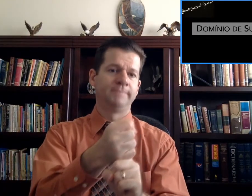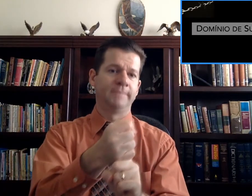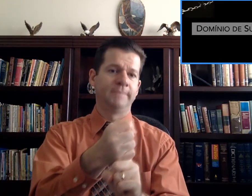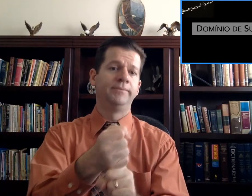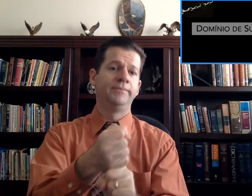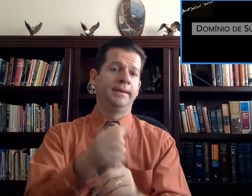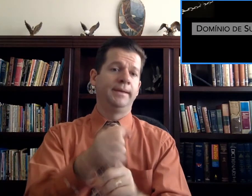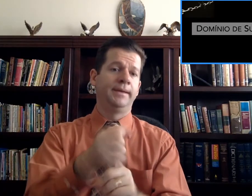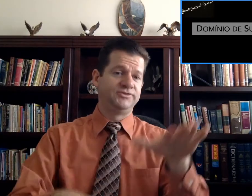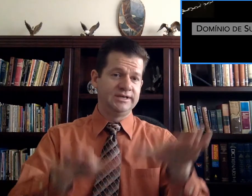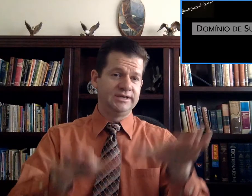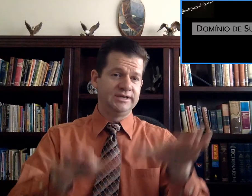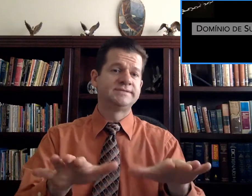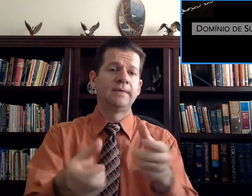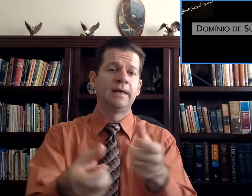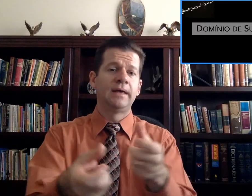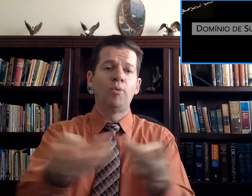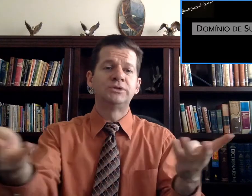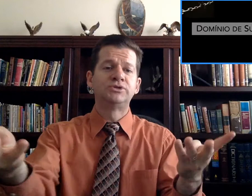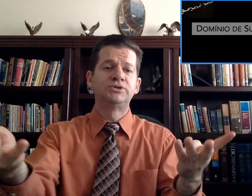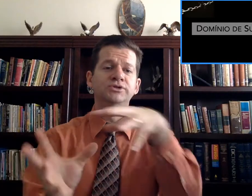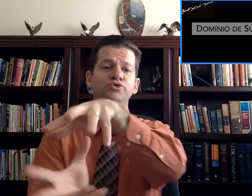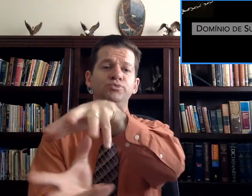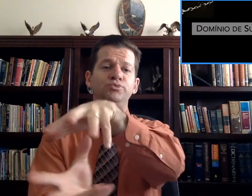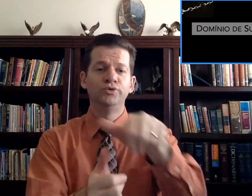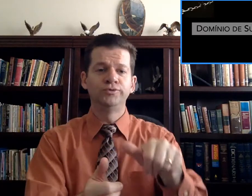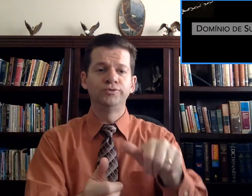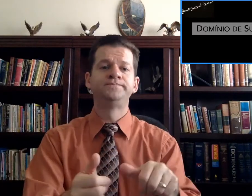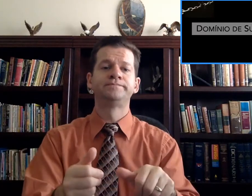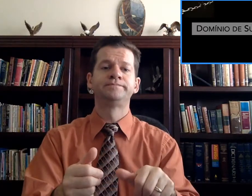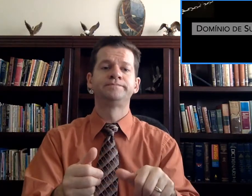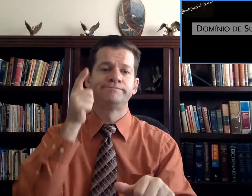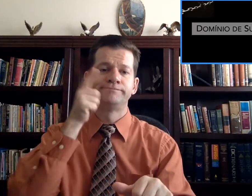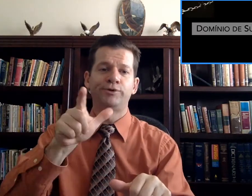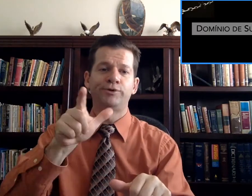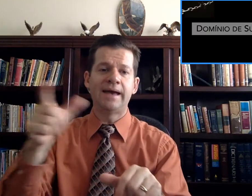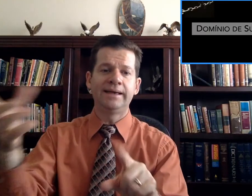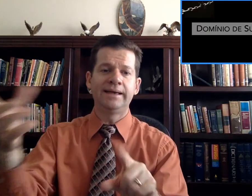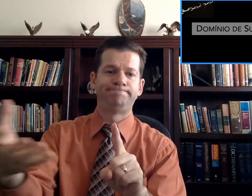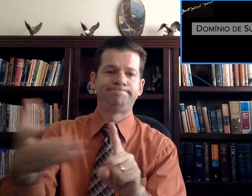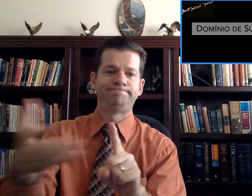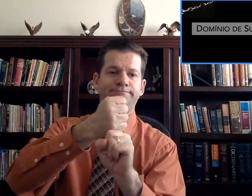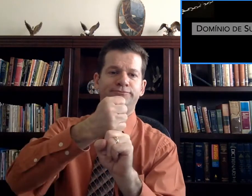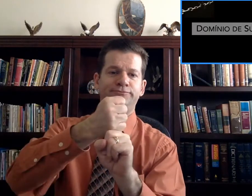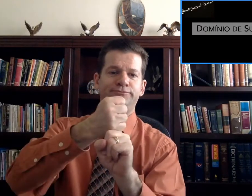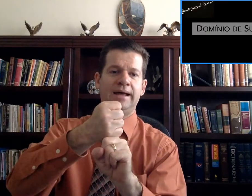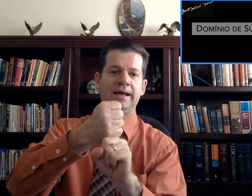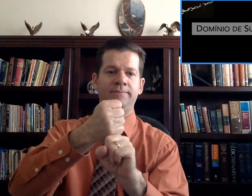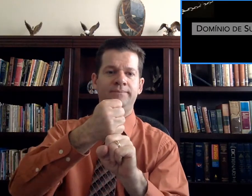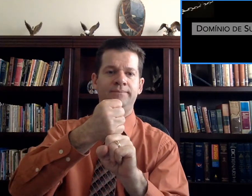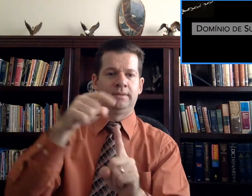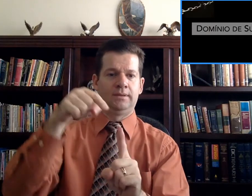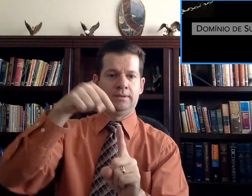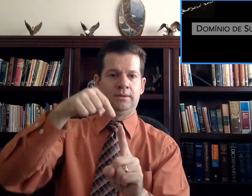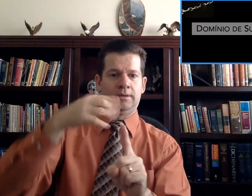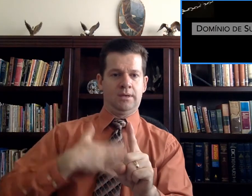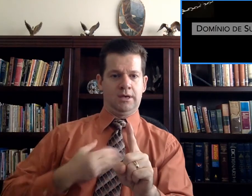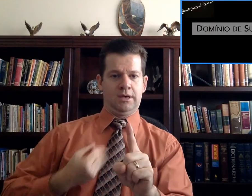Então, às vezes, algumas coisas do mundo conseguem dominar a